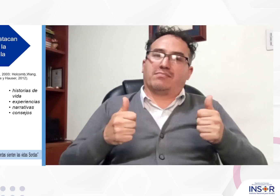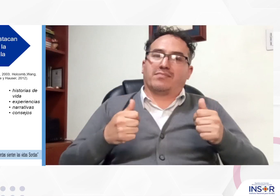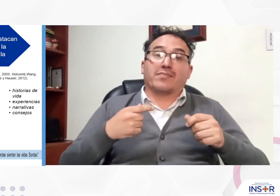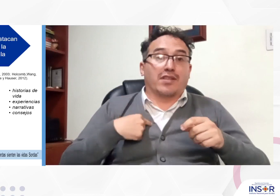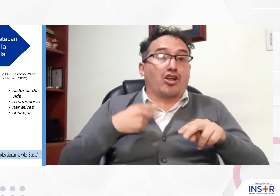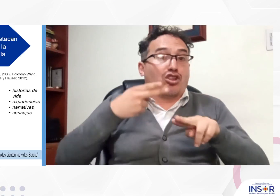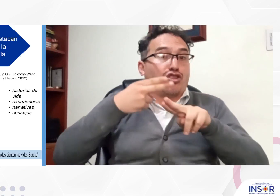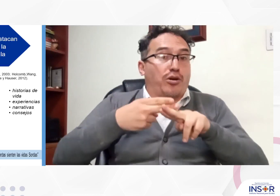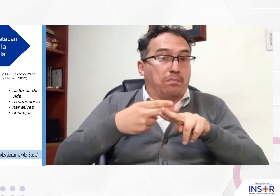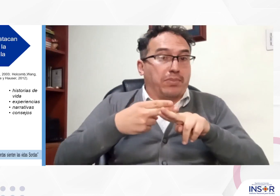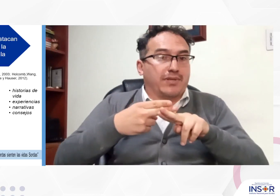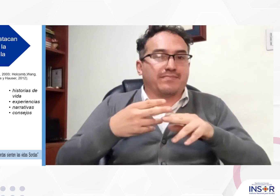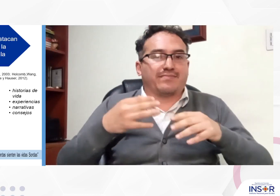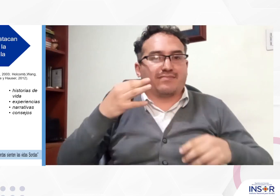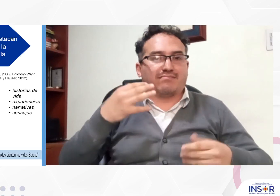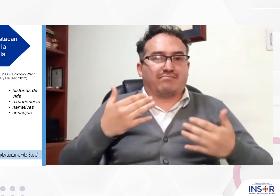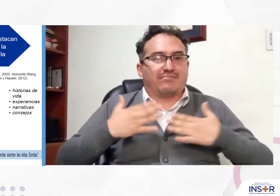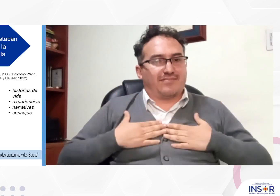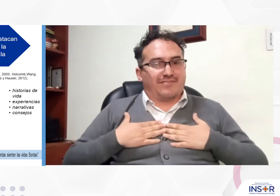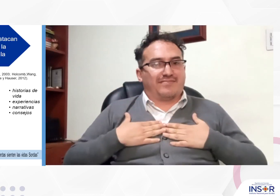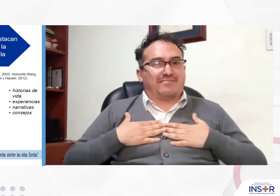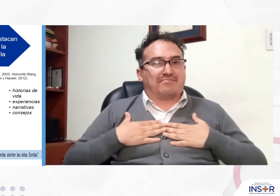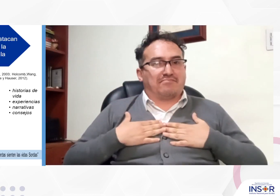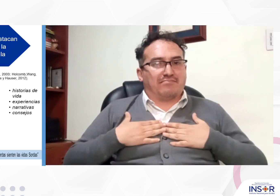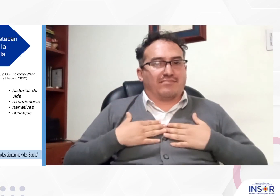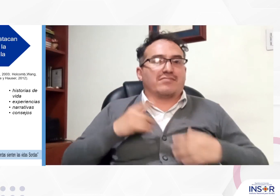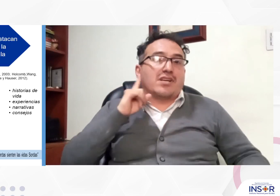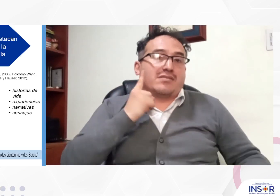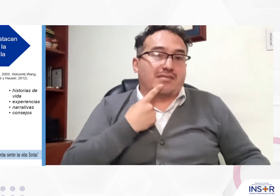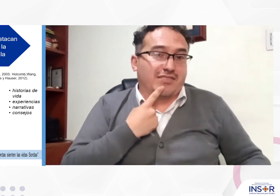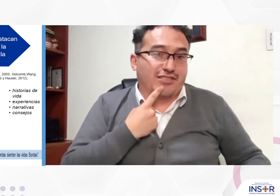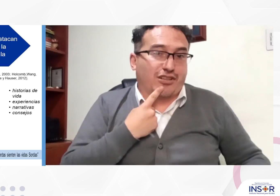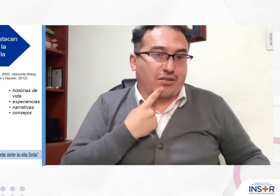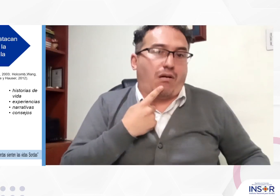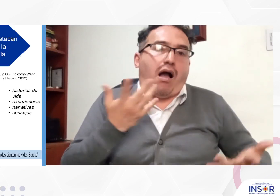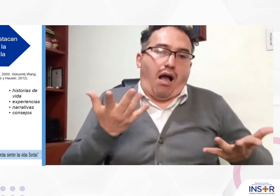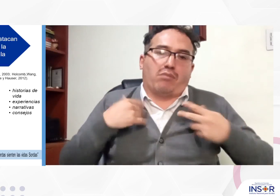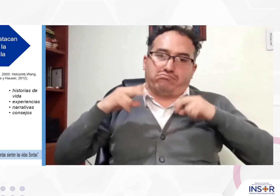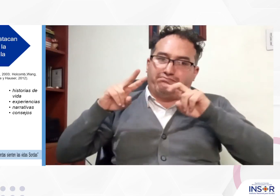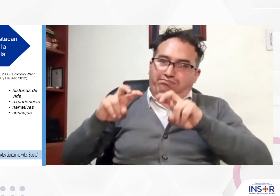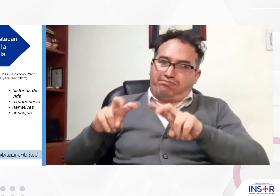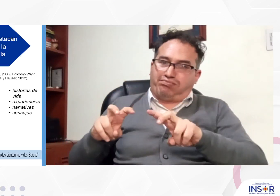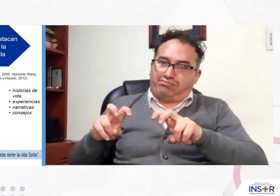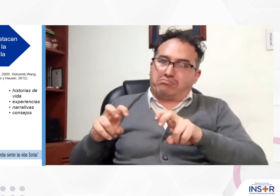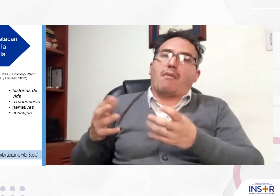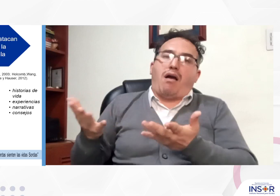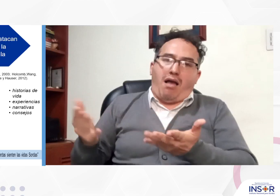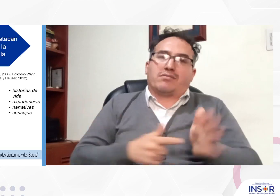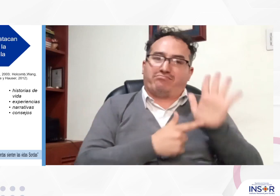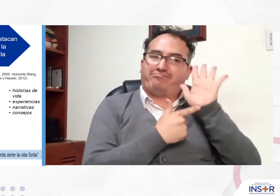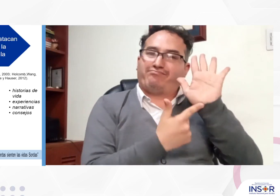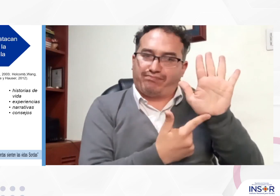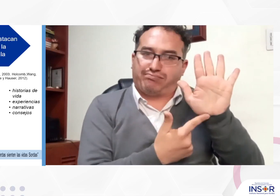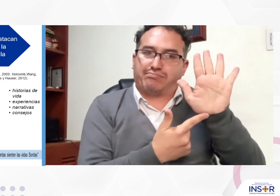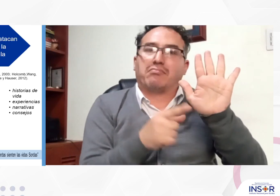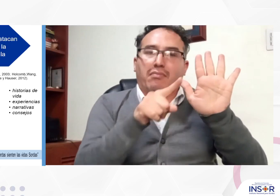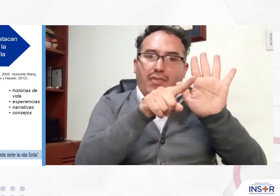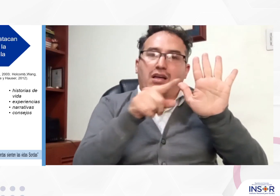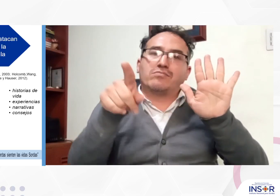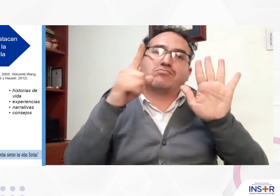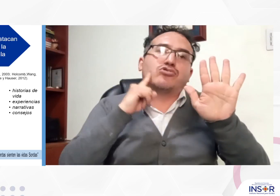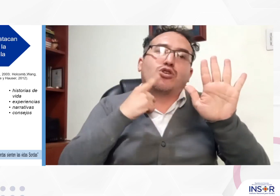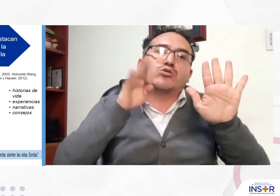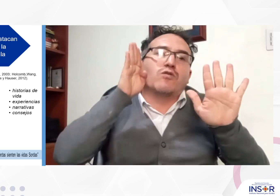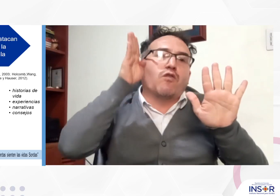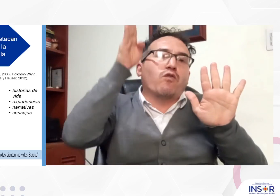también generar una investigación total. La investigación que pues yo le he dado es ser sordo y esta investigación